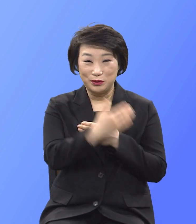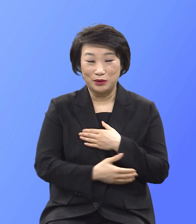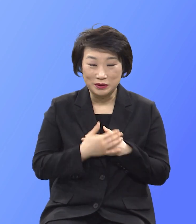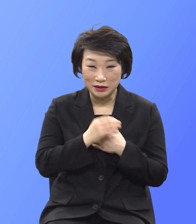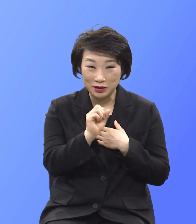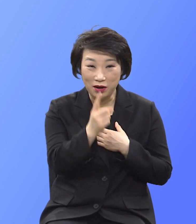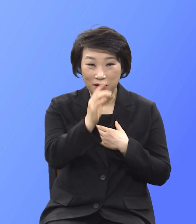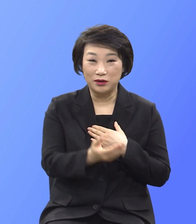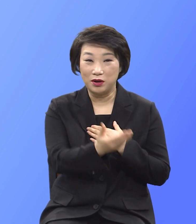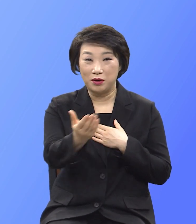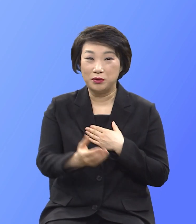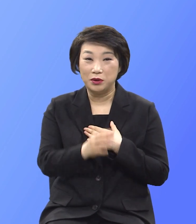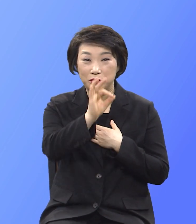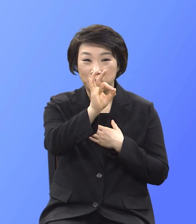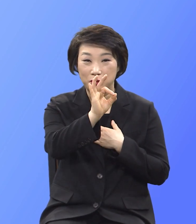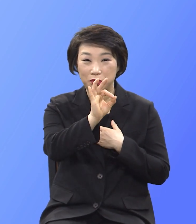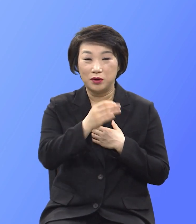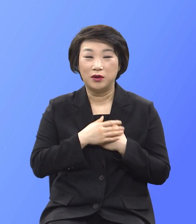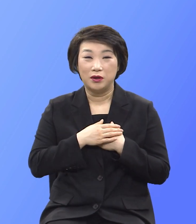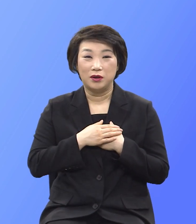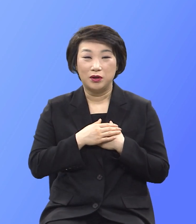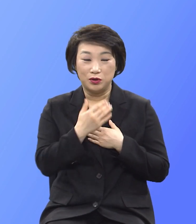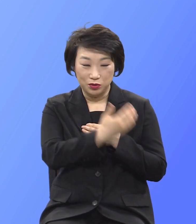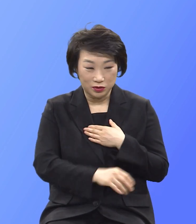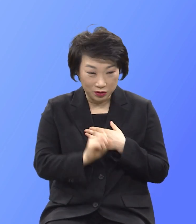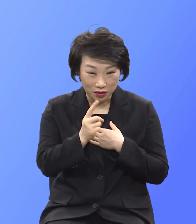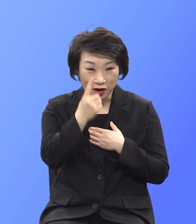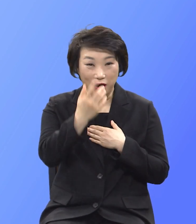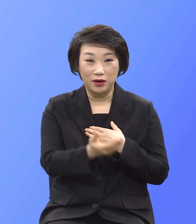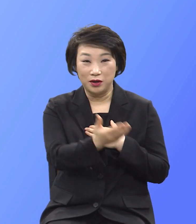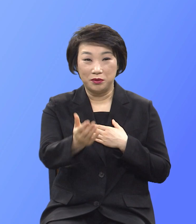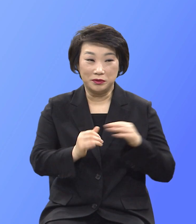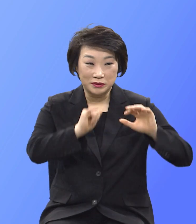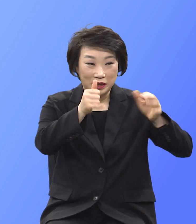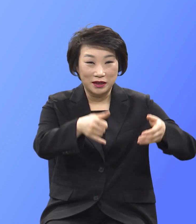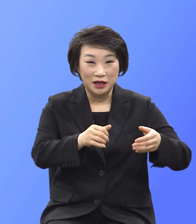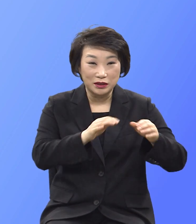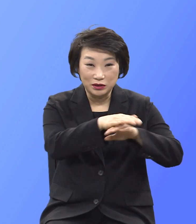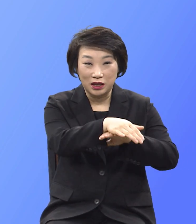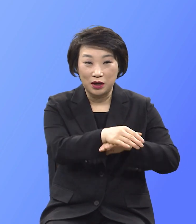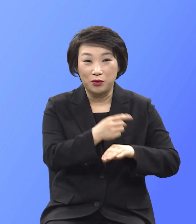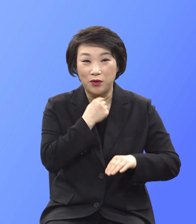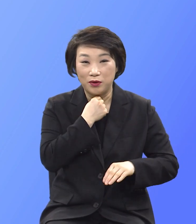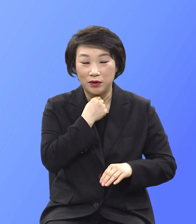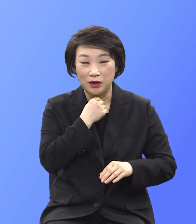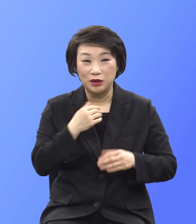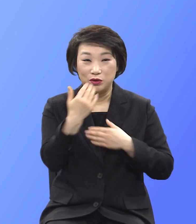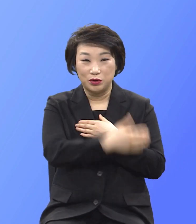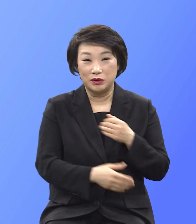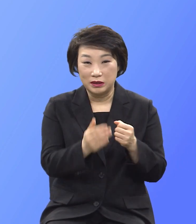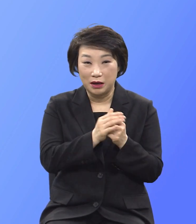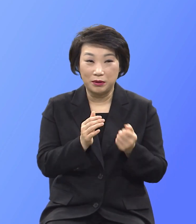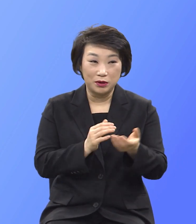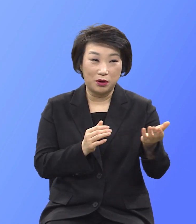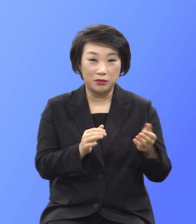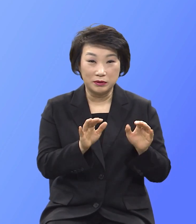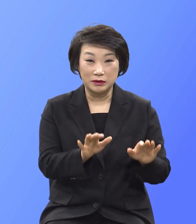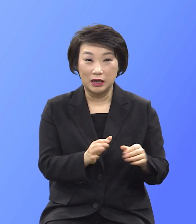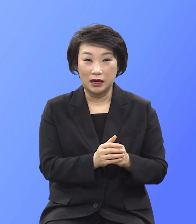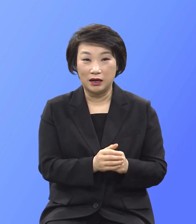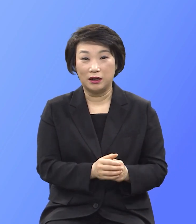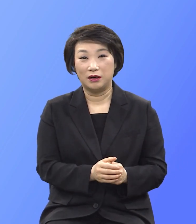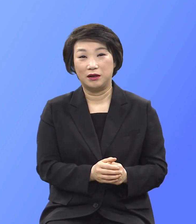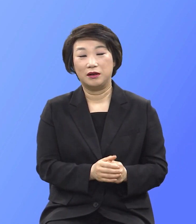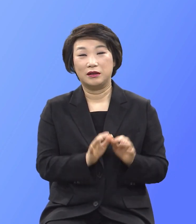육신 때문에 돈, 육신 때문에 세상 풍속, 육신 때문에